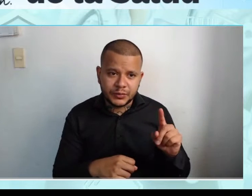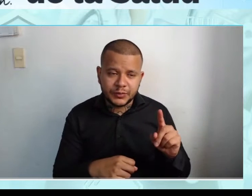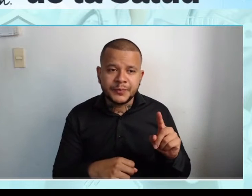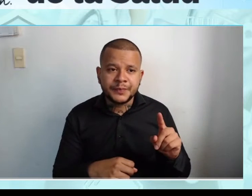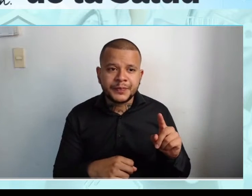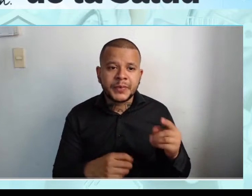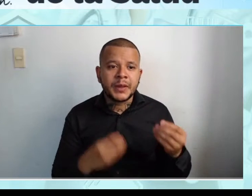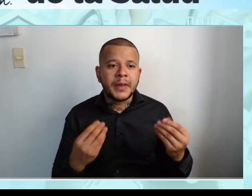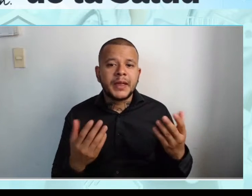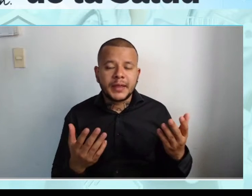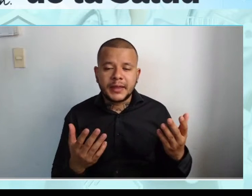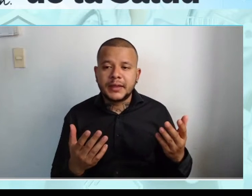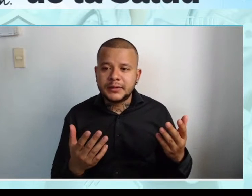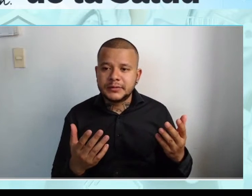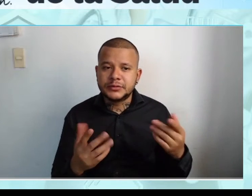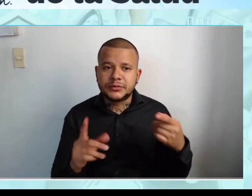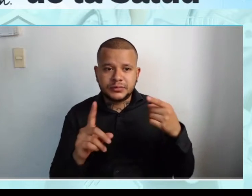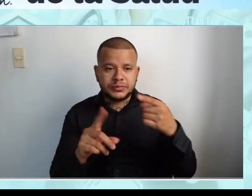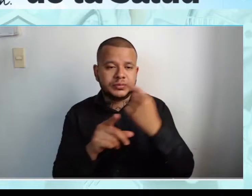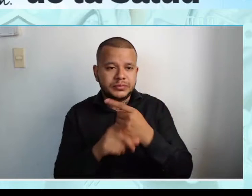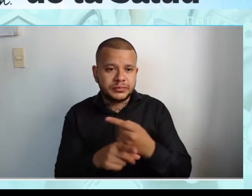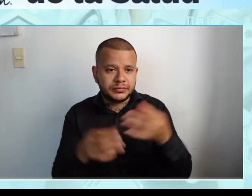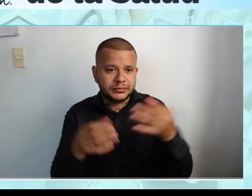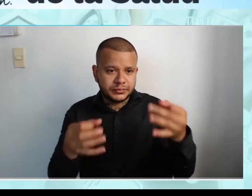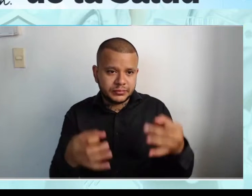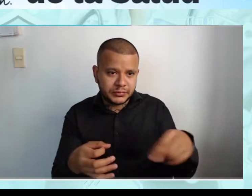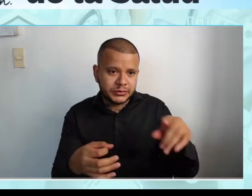de alguna manera dar cumplimiento a ese derecho de las